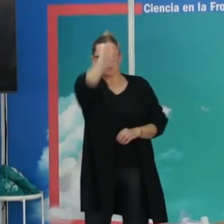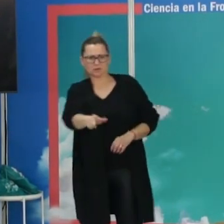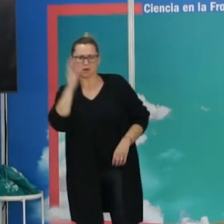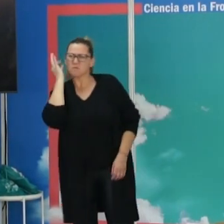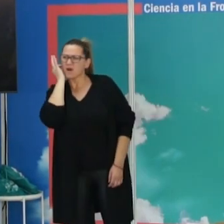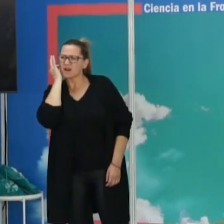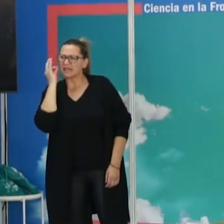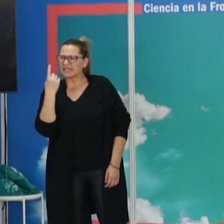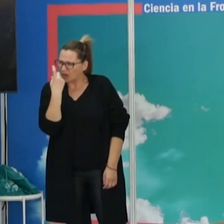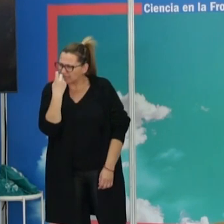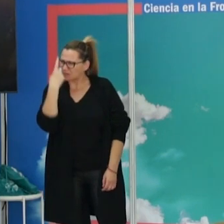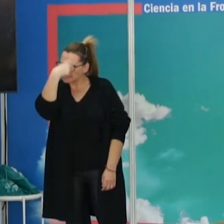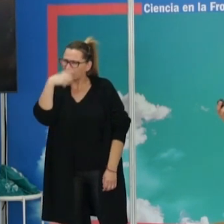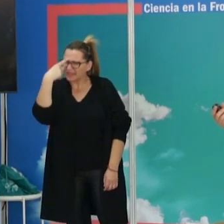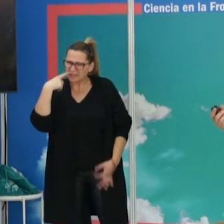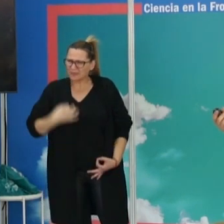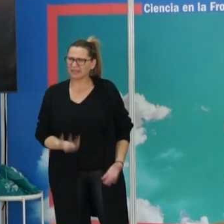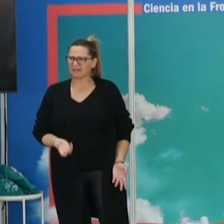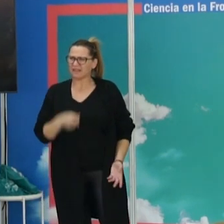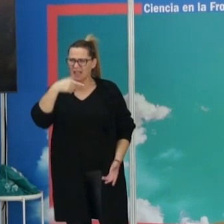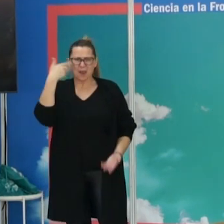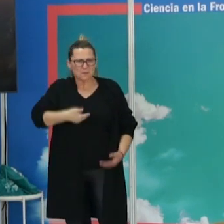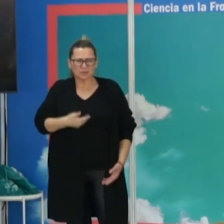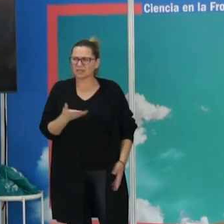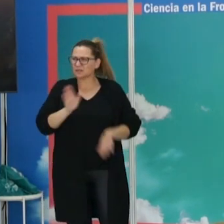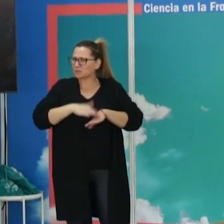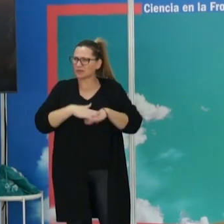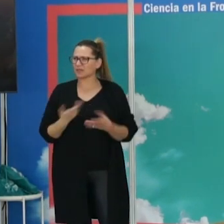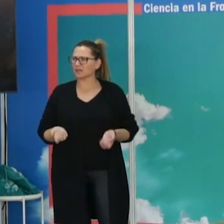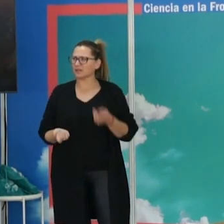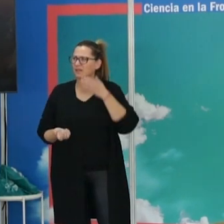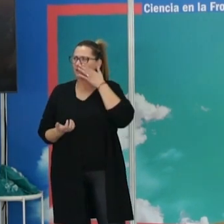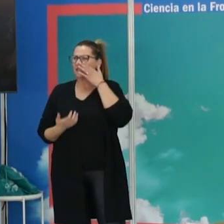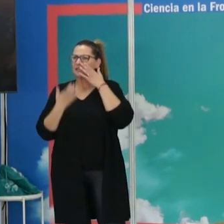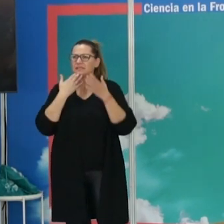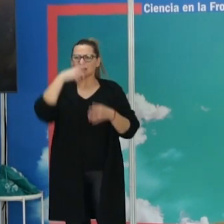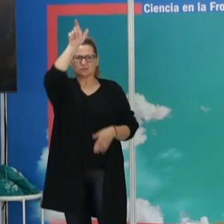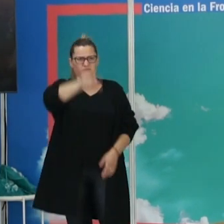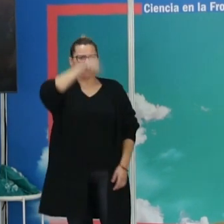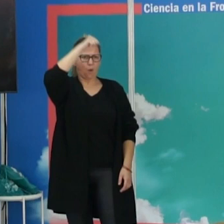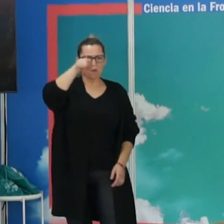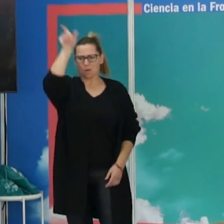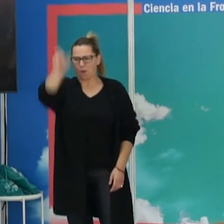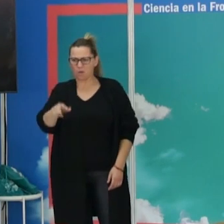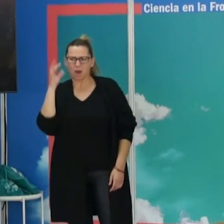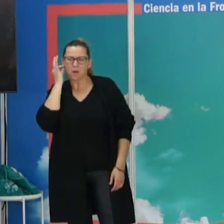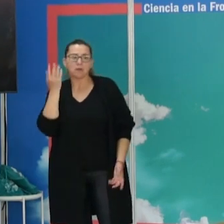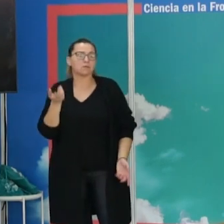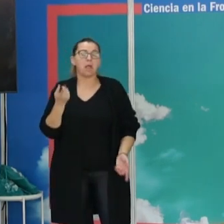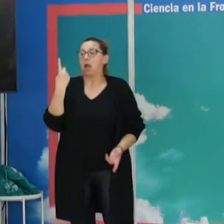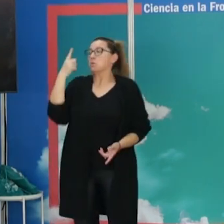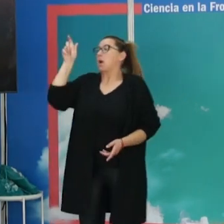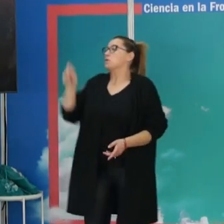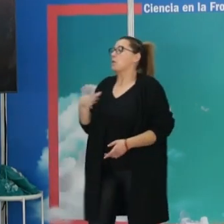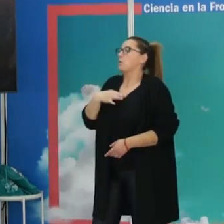cuando nos preguntamos esto? ¿Por qué es tan importante saber si alguien es un hombre o una mujer? Alguien puede decir, bueno, pues